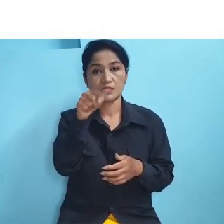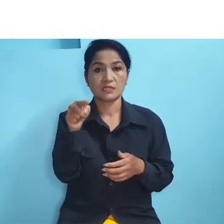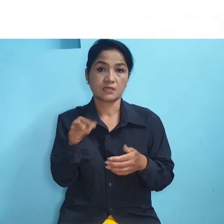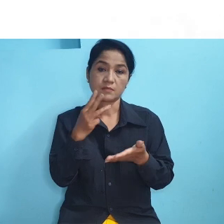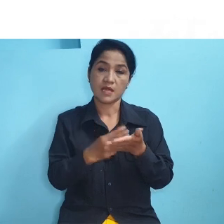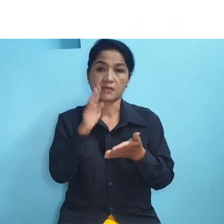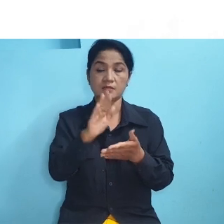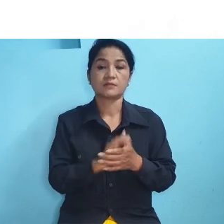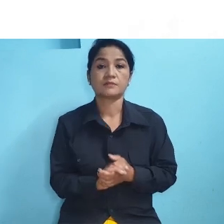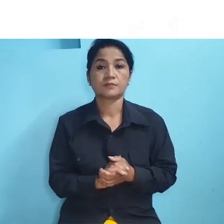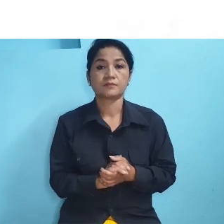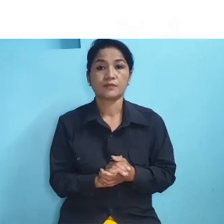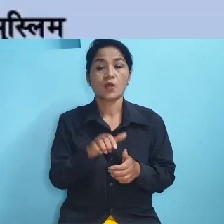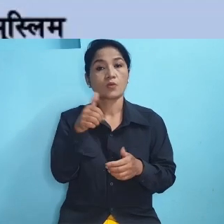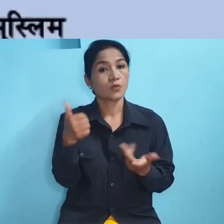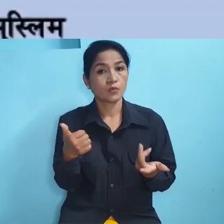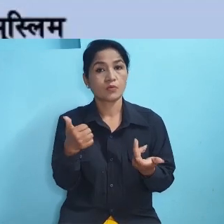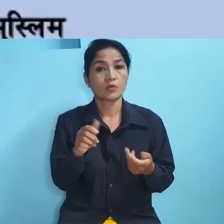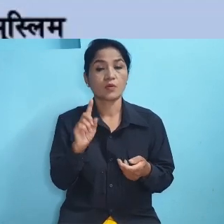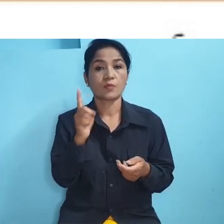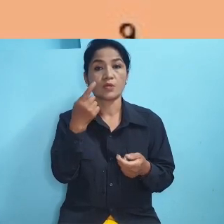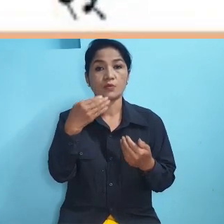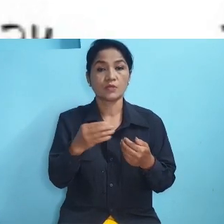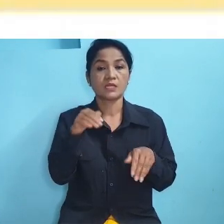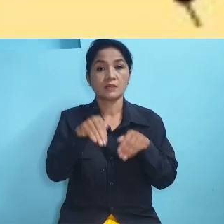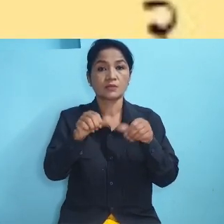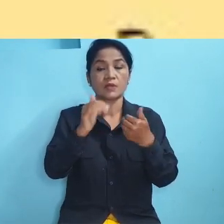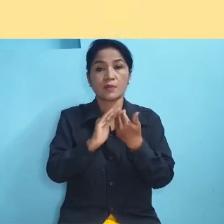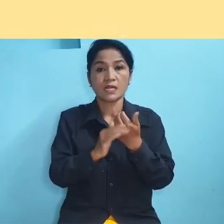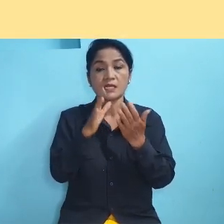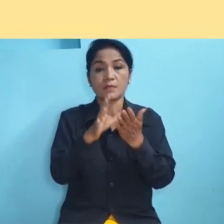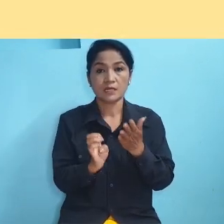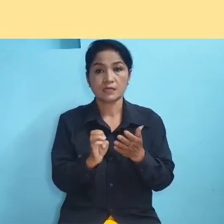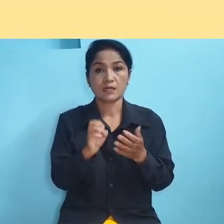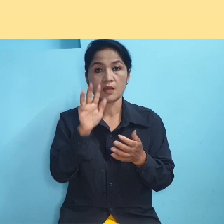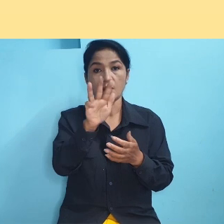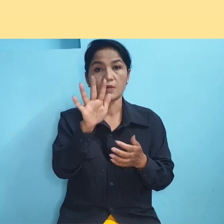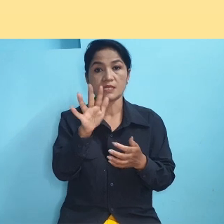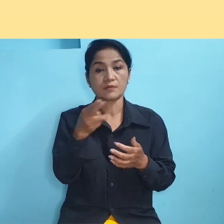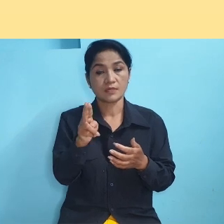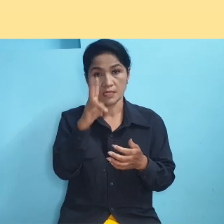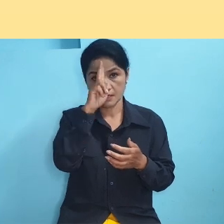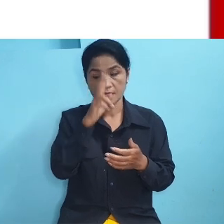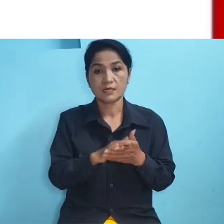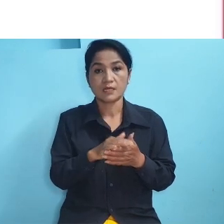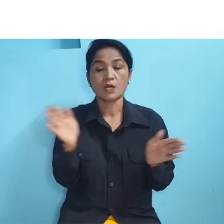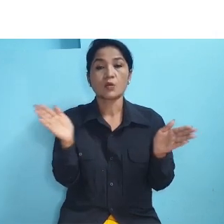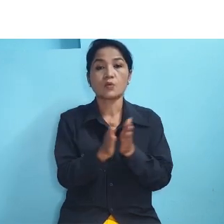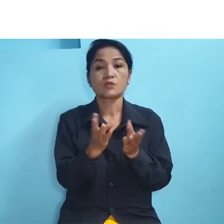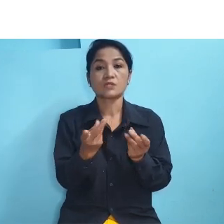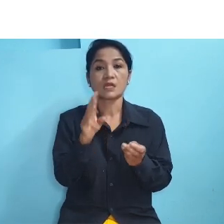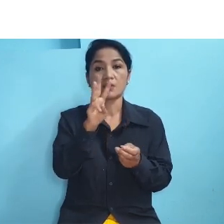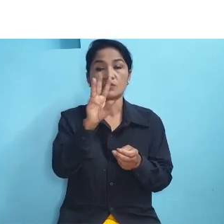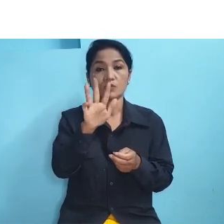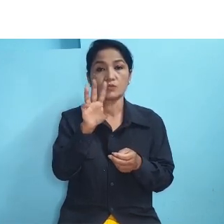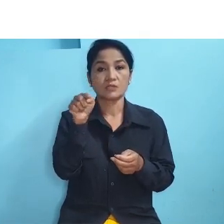5.82% मात्रै छ। अर्कोतिर पहिलो हुने निर्वाचित हुने प्रणालीबाट मात्रै 95 जना अर्थात् कुल सङ्ख्याको